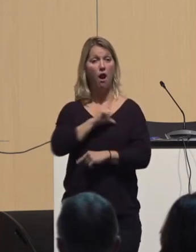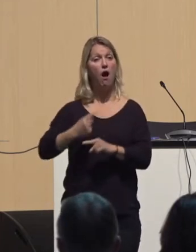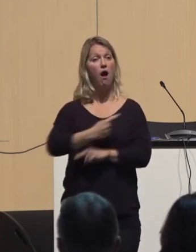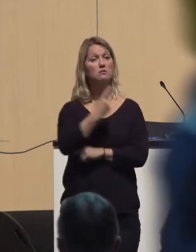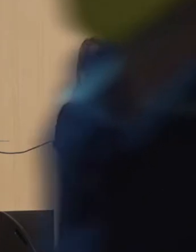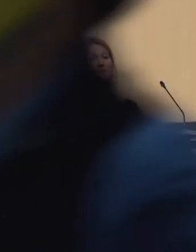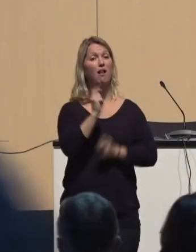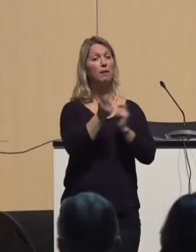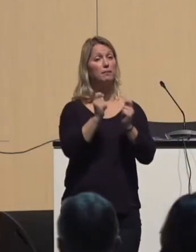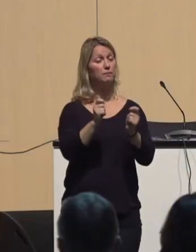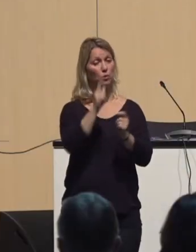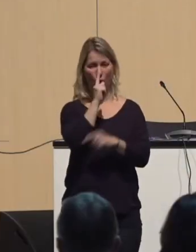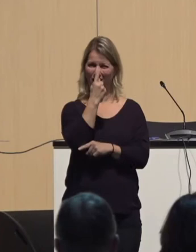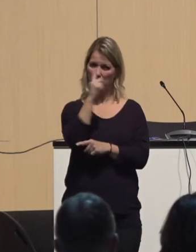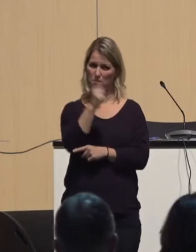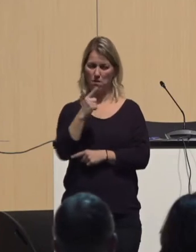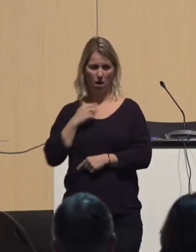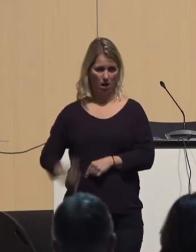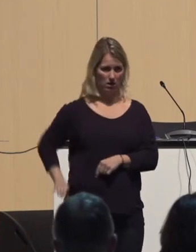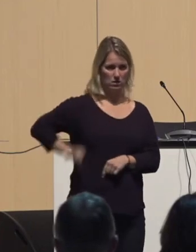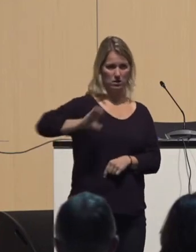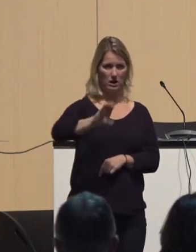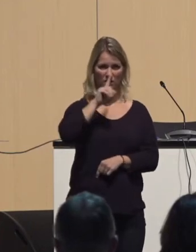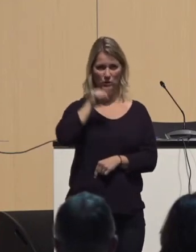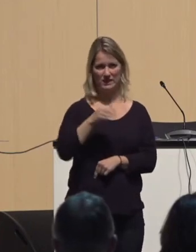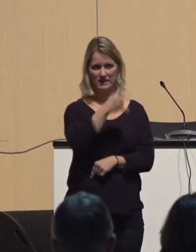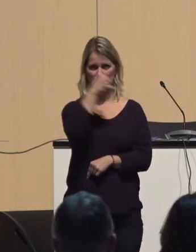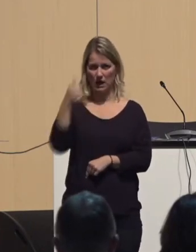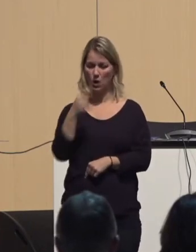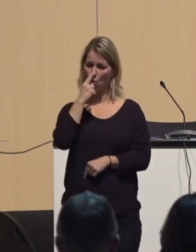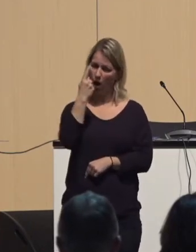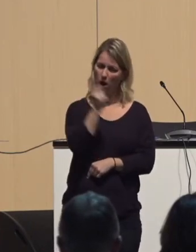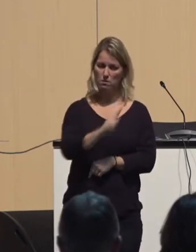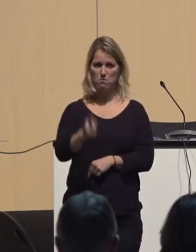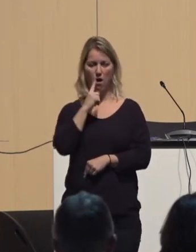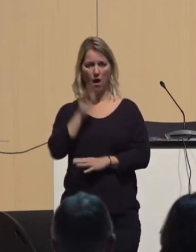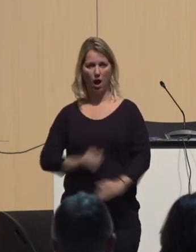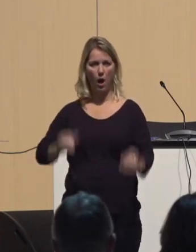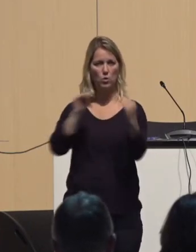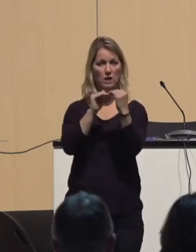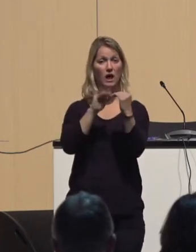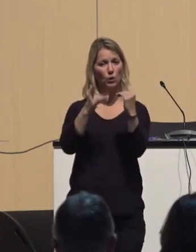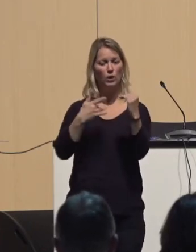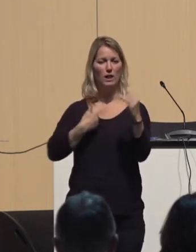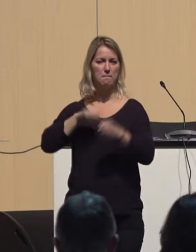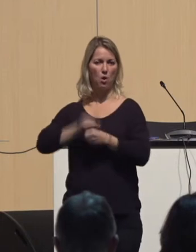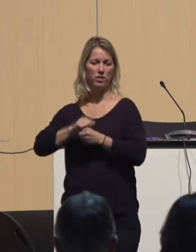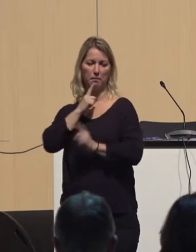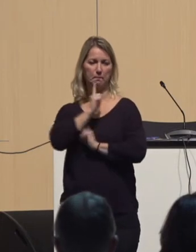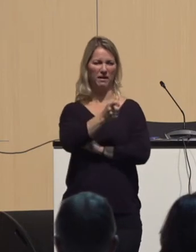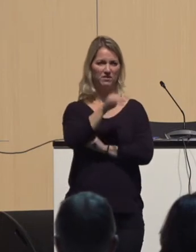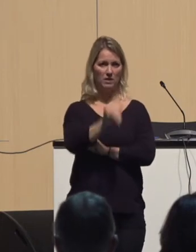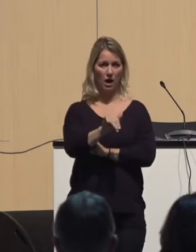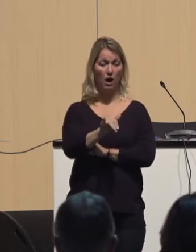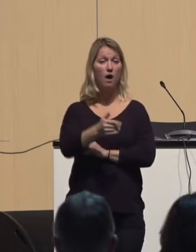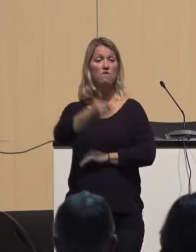Eine einmalige Maßnahme in diesem Jahr, ein einmaliger Ausgleich für behördlich verordnete Mehraufwendungen, die bei Vertragsabschluss auch